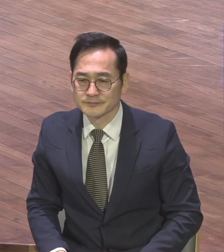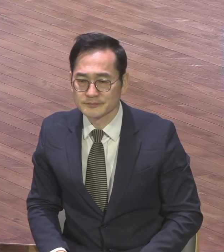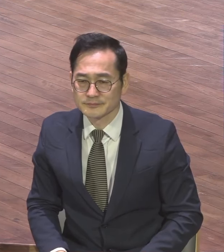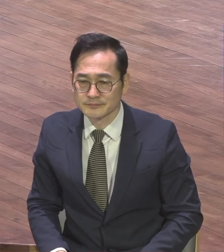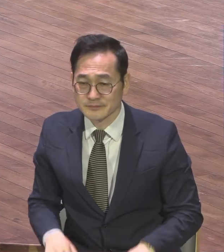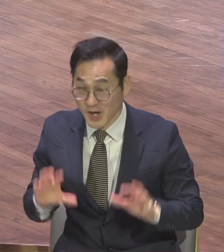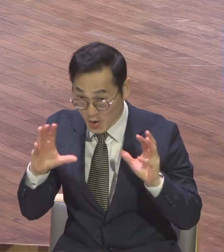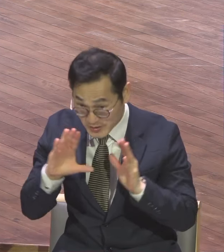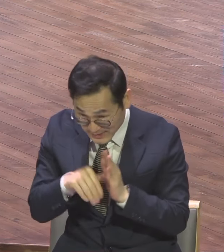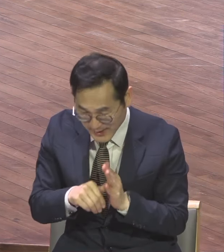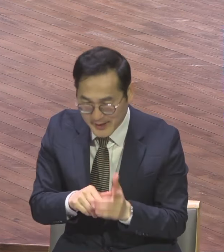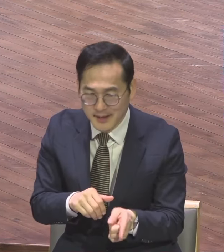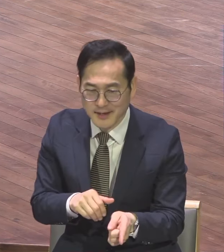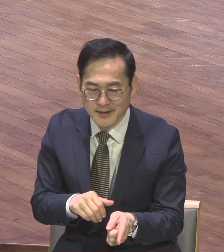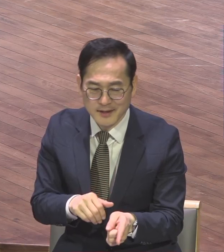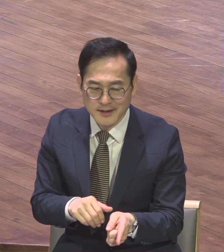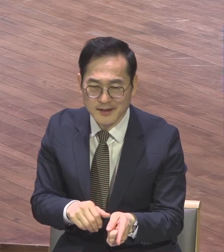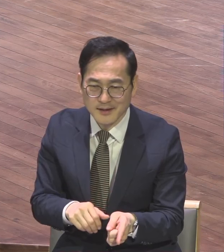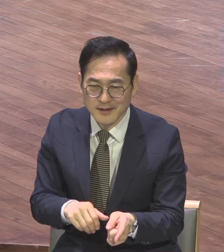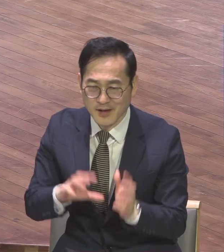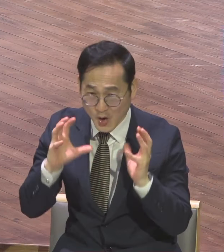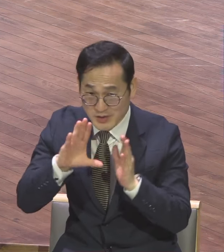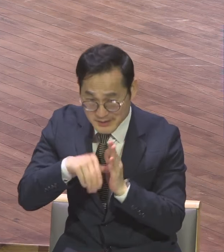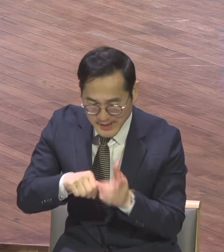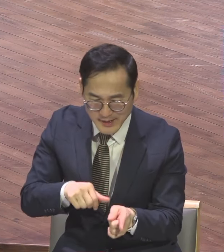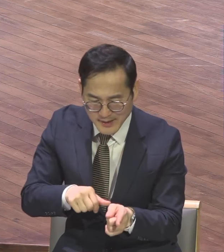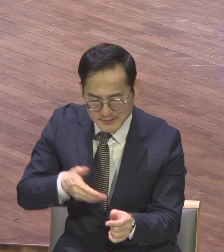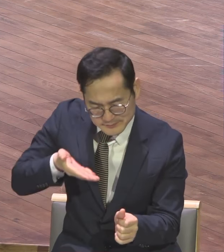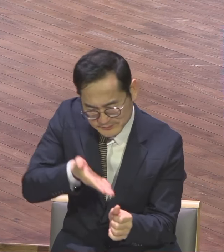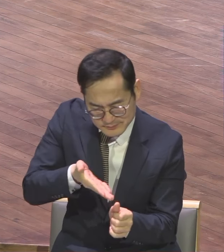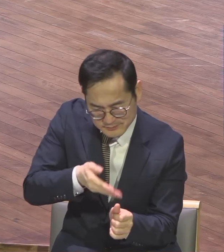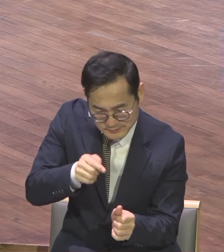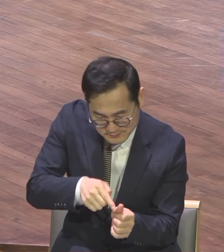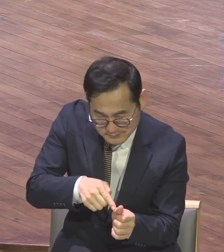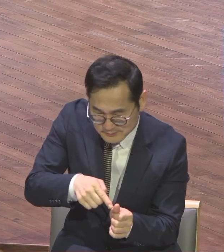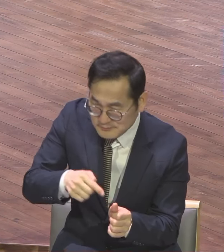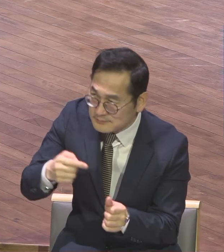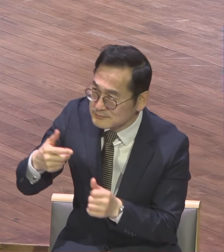어릴 때 심겨진 것은 뭐요? 평생 사라지지 않죠. 평생.